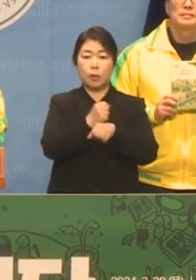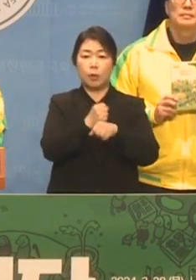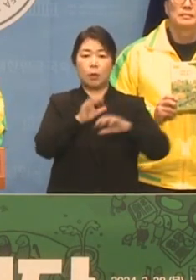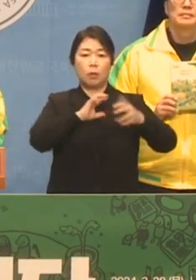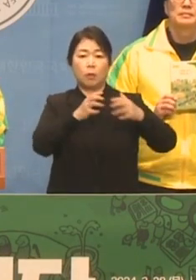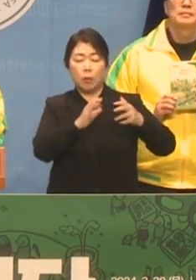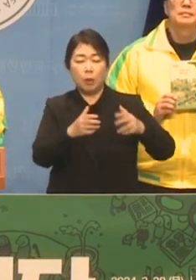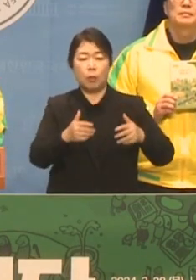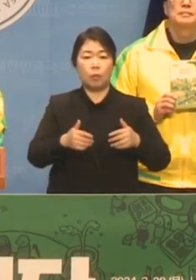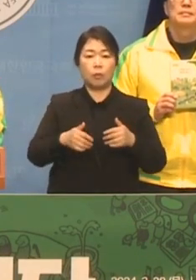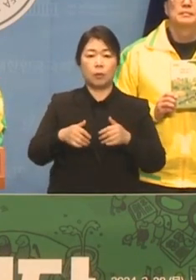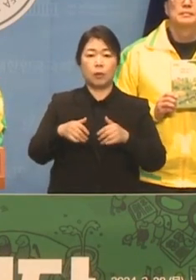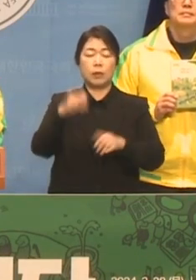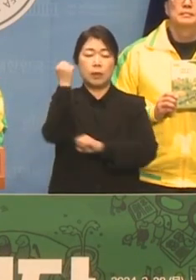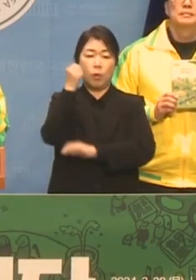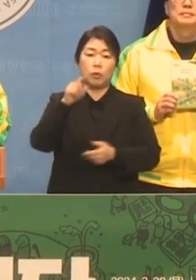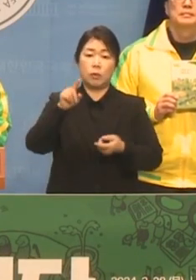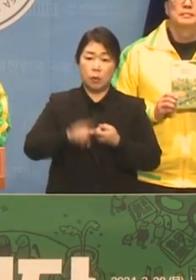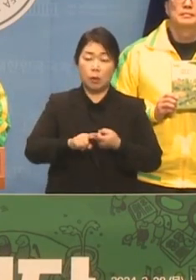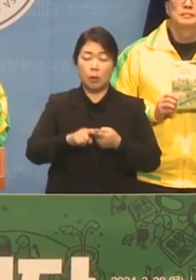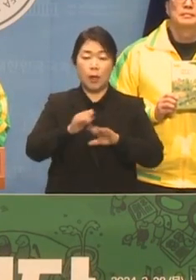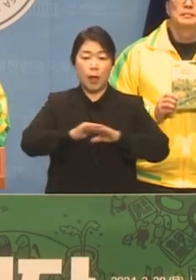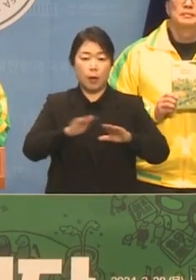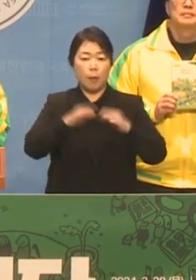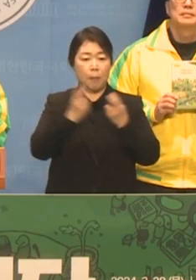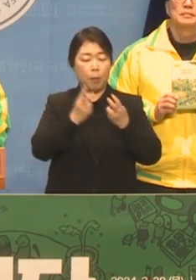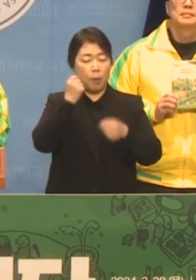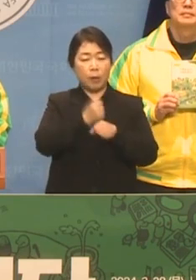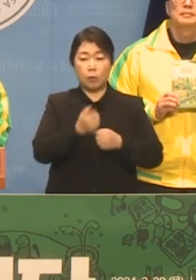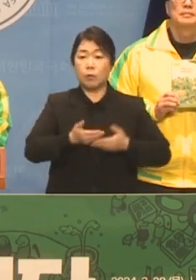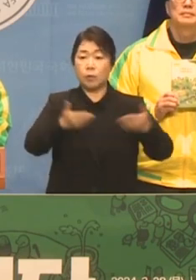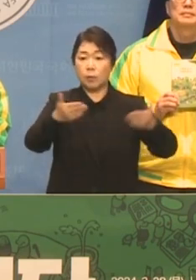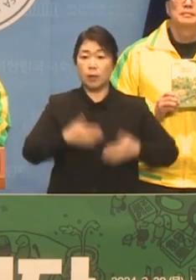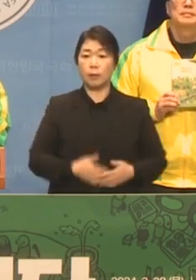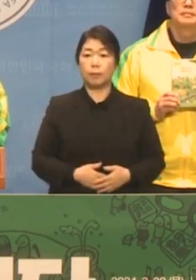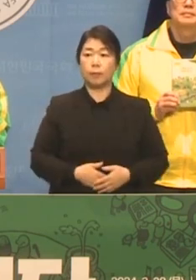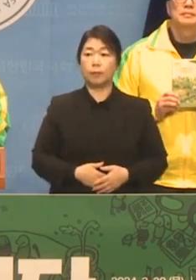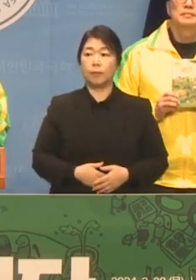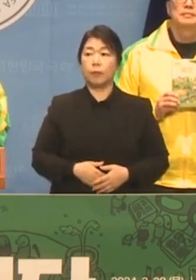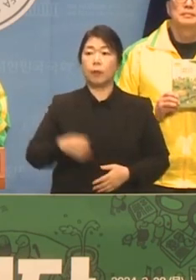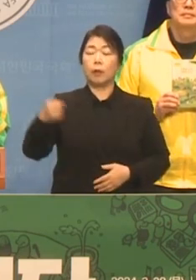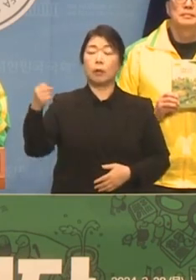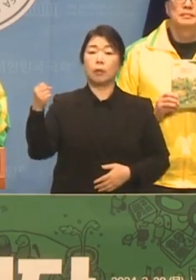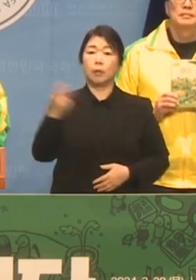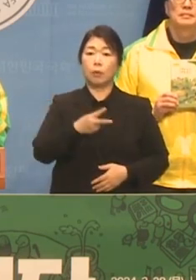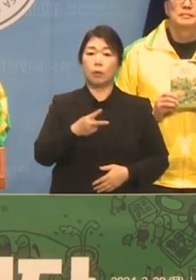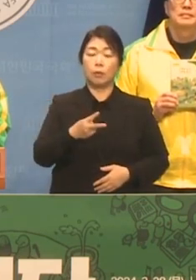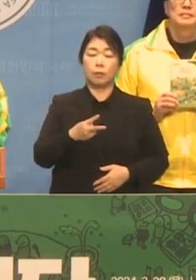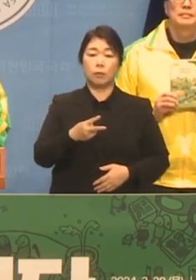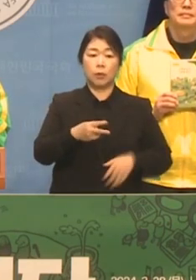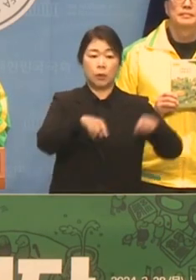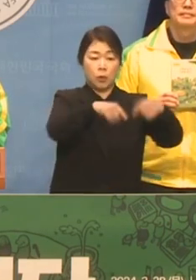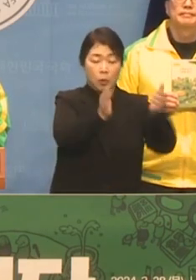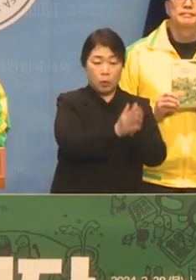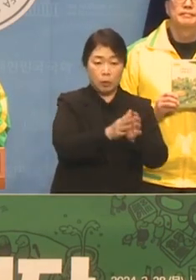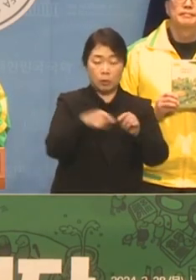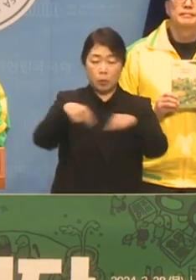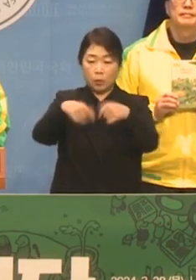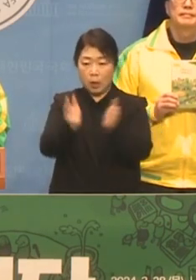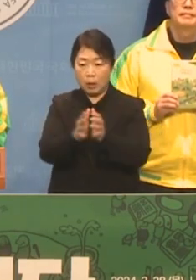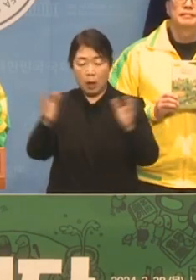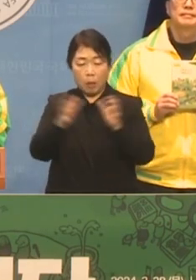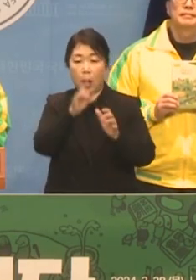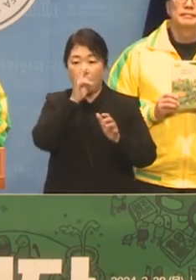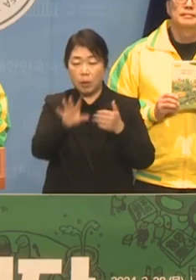토론과 논쟁을 거쳐서 근본적인 대안을 마련해 낼 것입니다 그리고 어 당 정당간 합의가 안 되는 경우에는